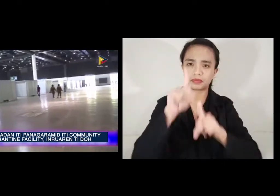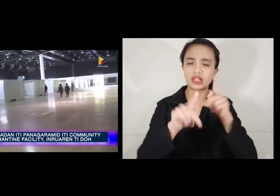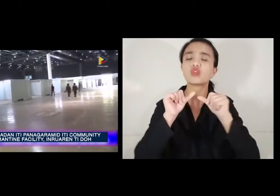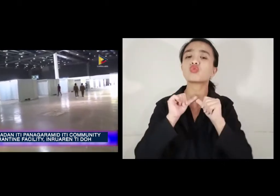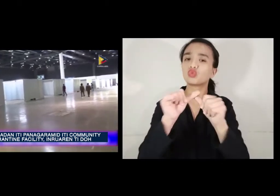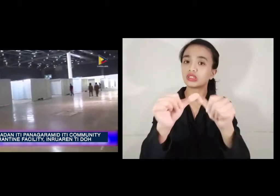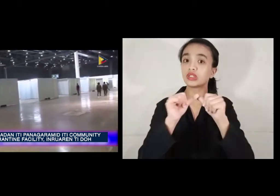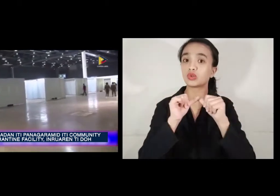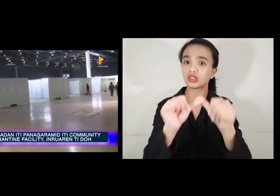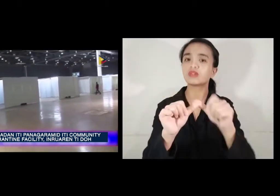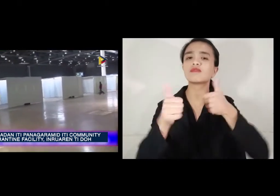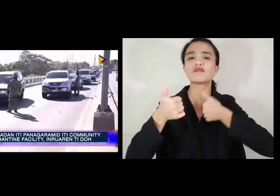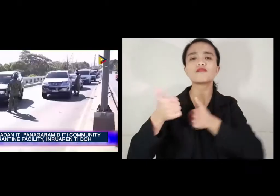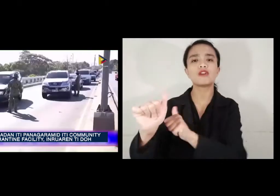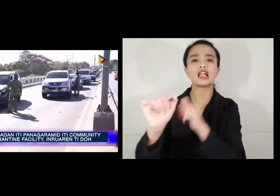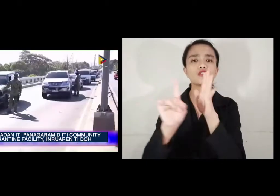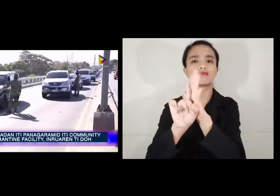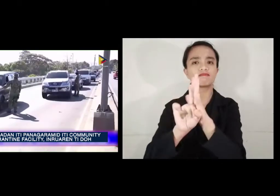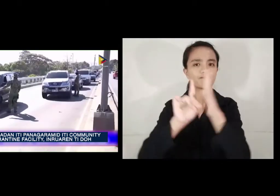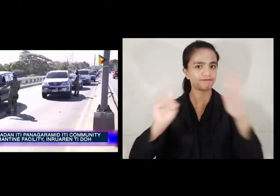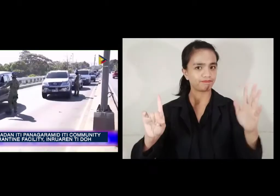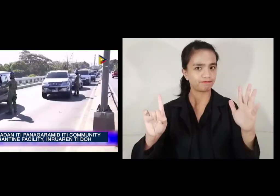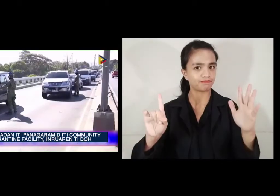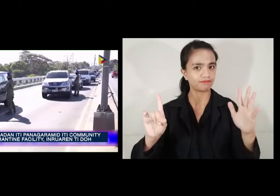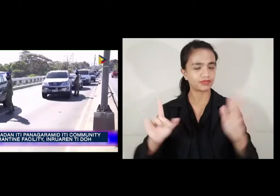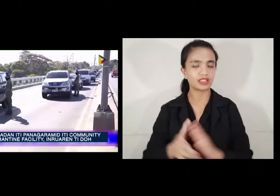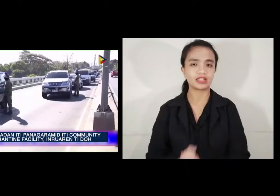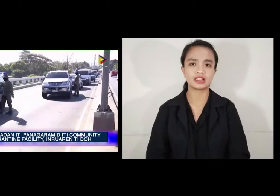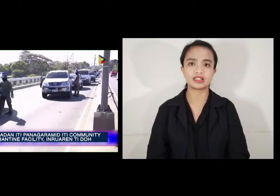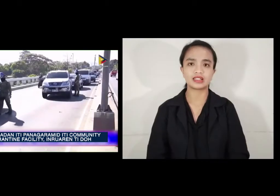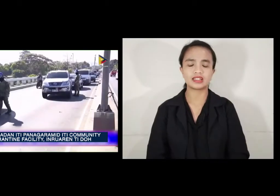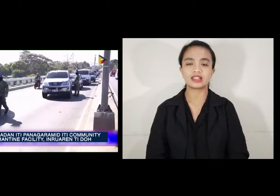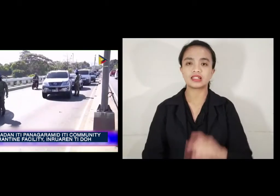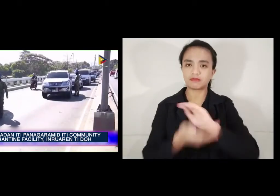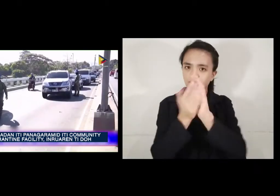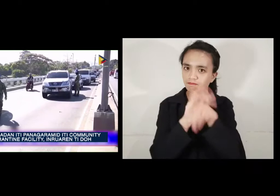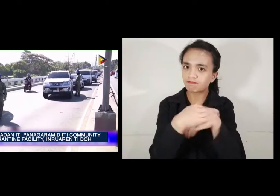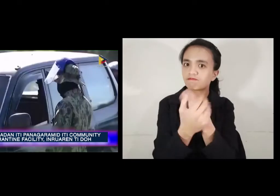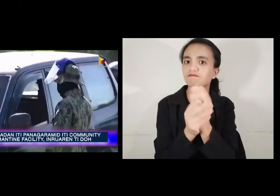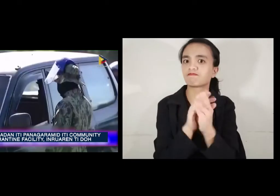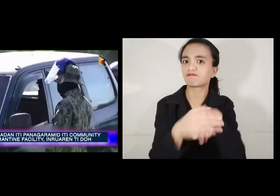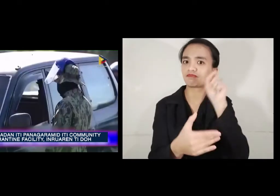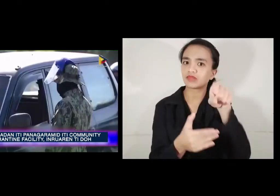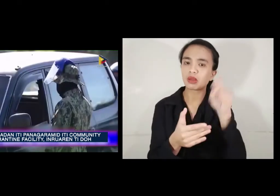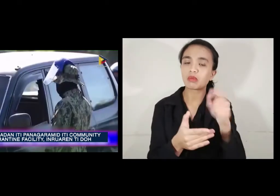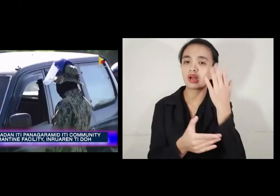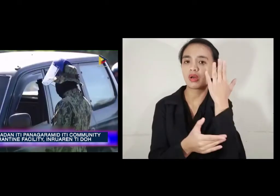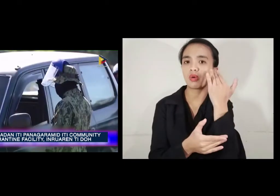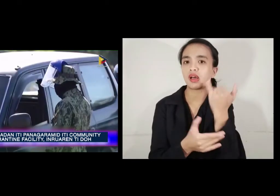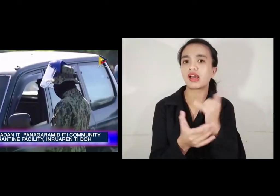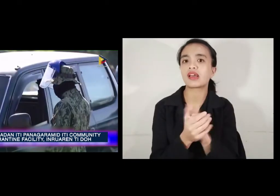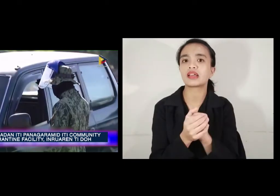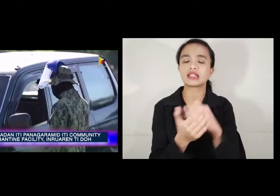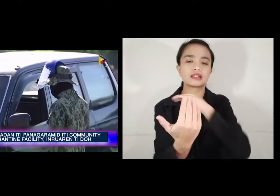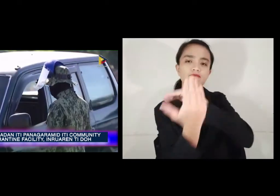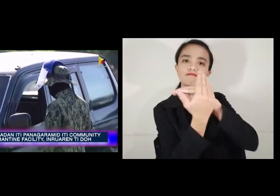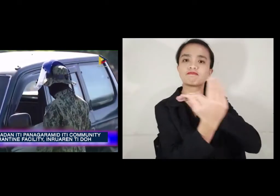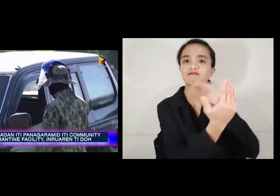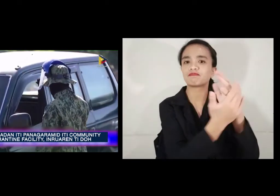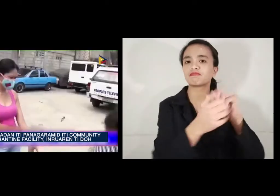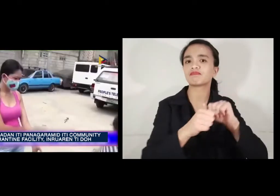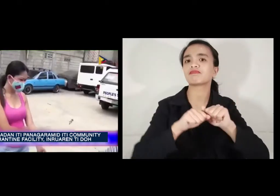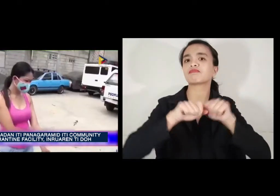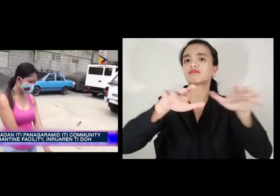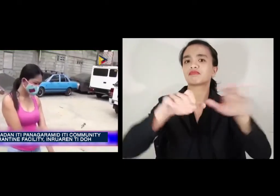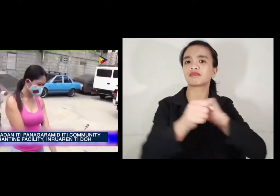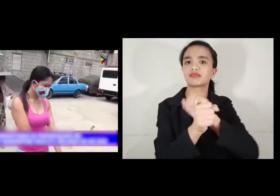ituloy dalata ti panagsurot iti physical distancing, umno a panagbuggo iti ima, tapno maliklikan ti panagwaras ti